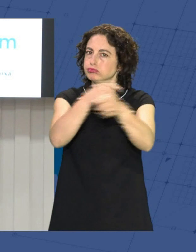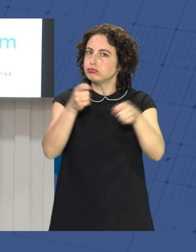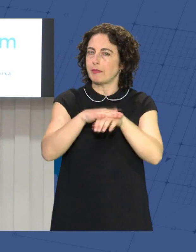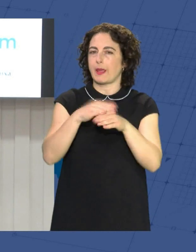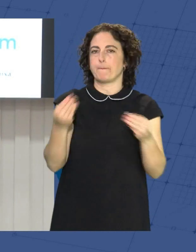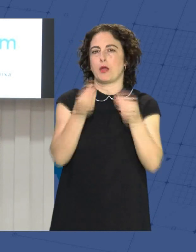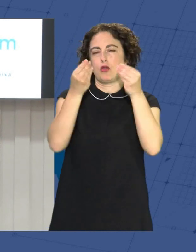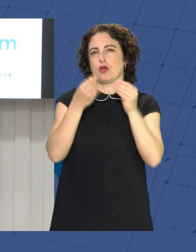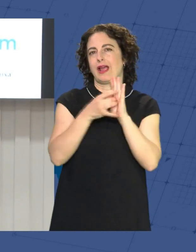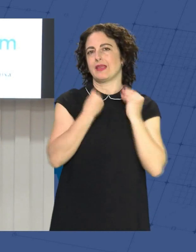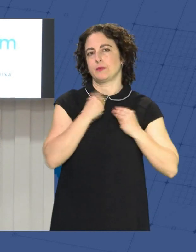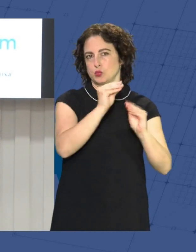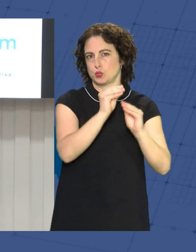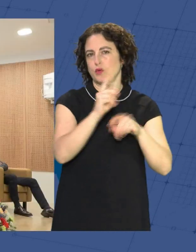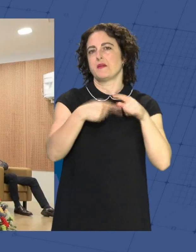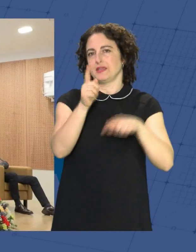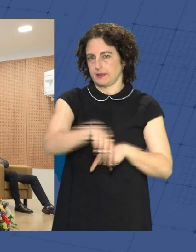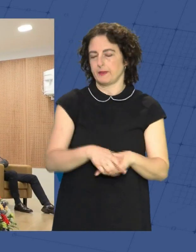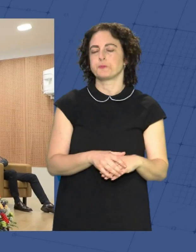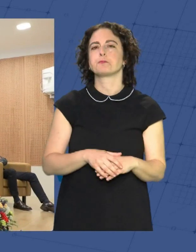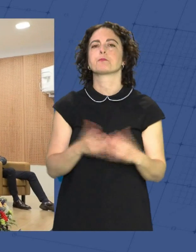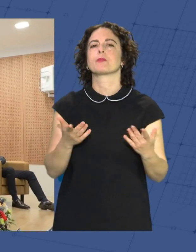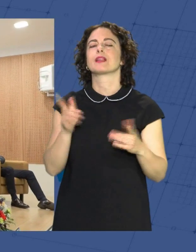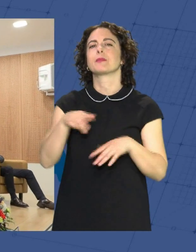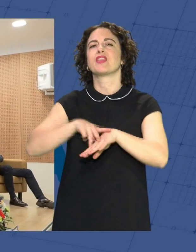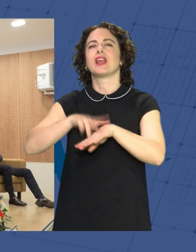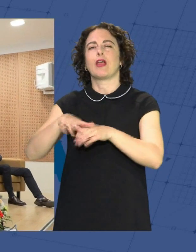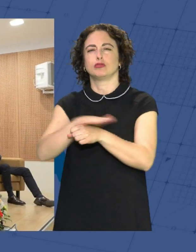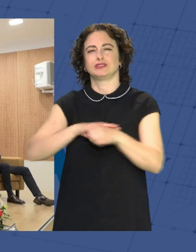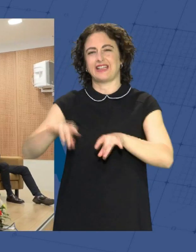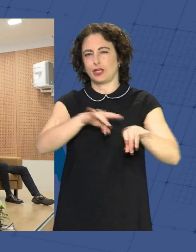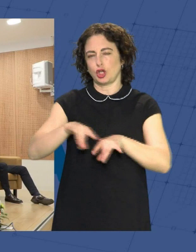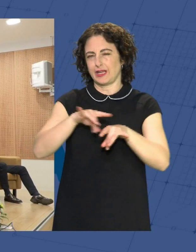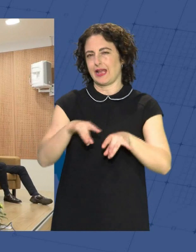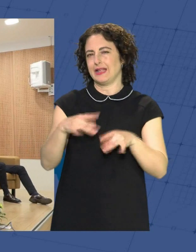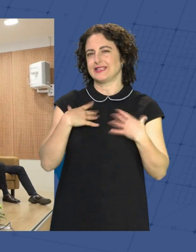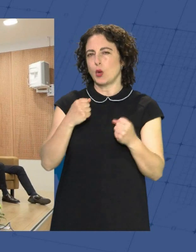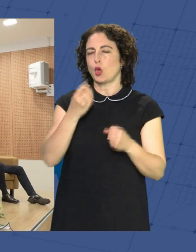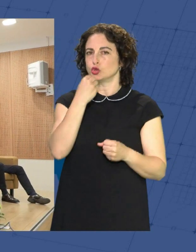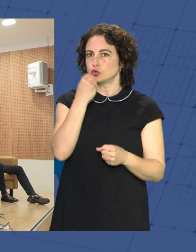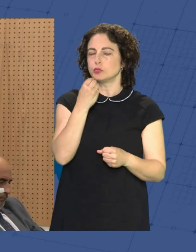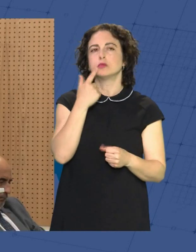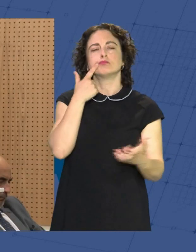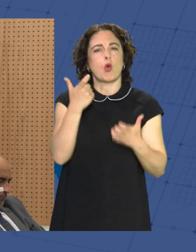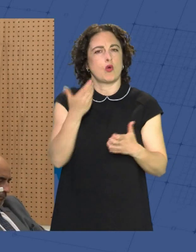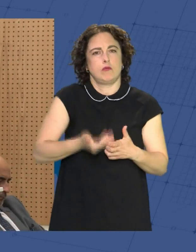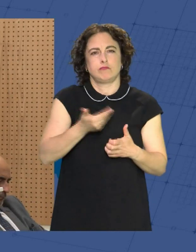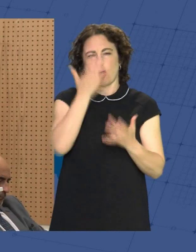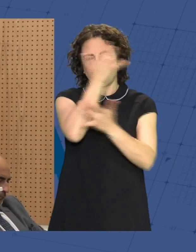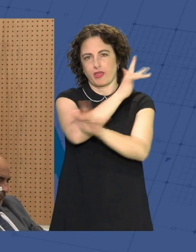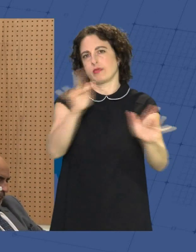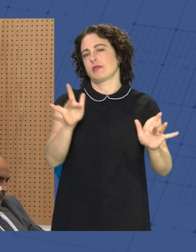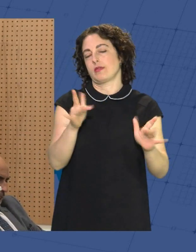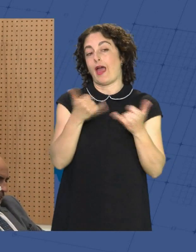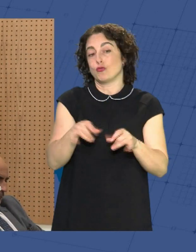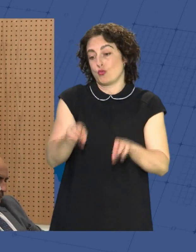de vida de ellos y de sus familias. Por su parte, el delegado territorial de Salud y Consumo destacó la importancia de crear conciencia a través de actos